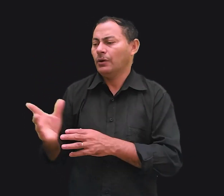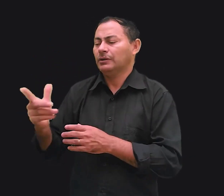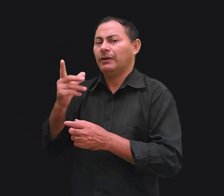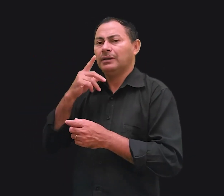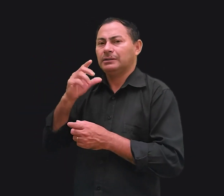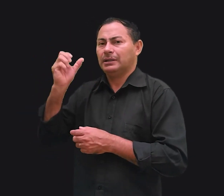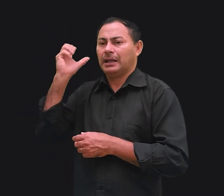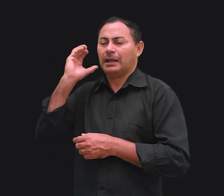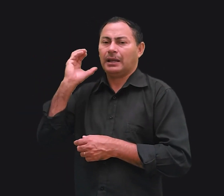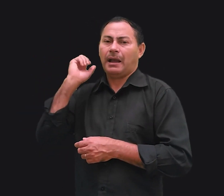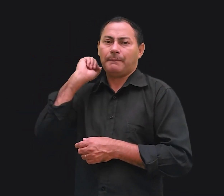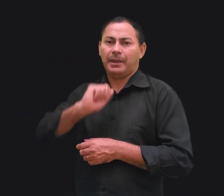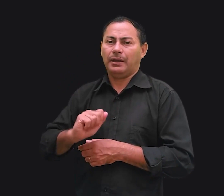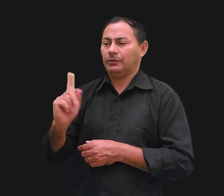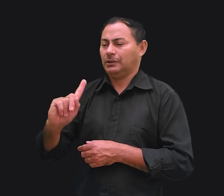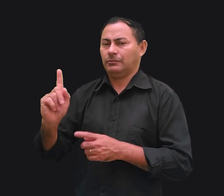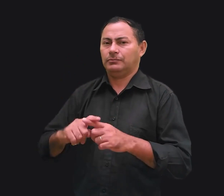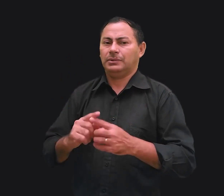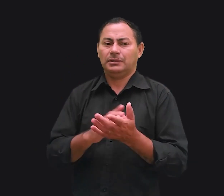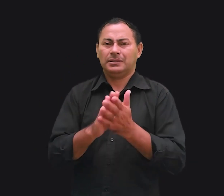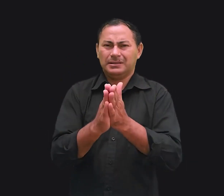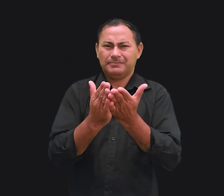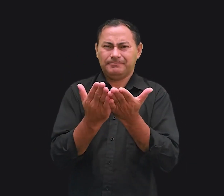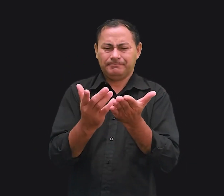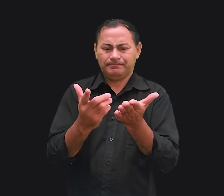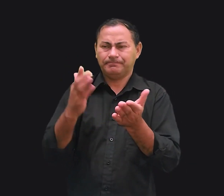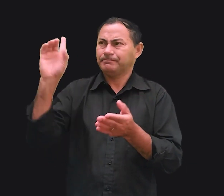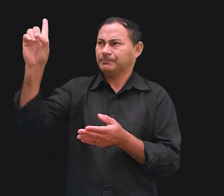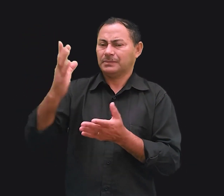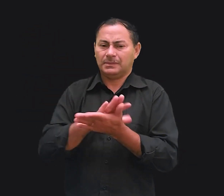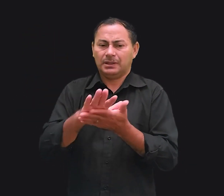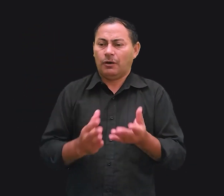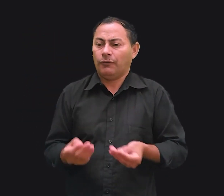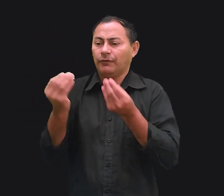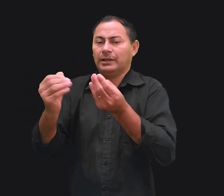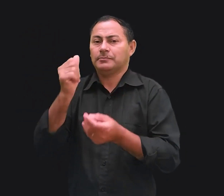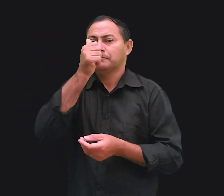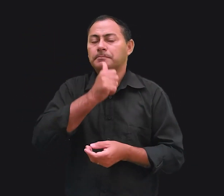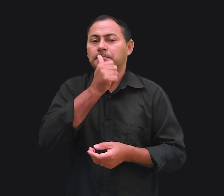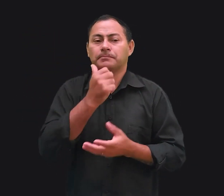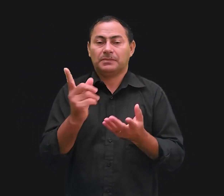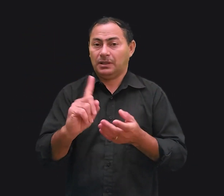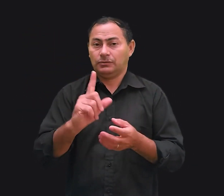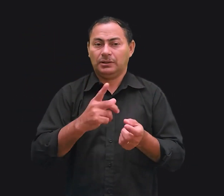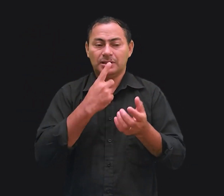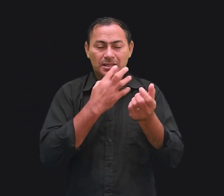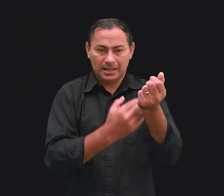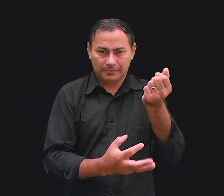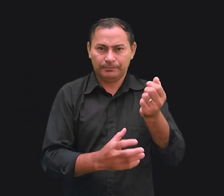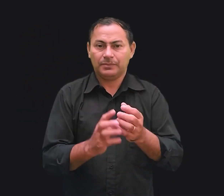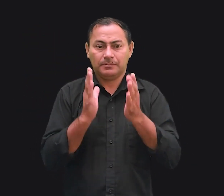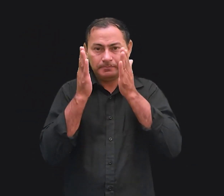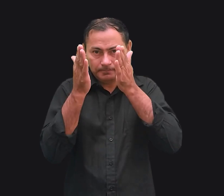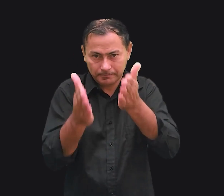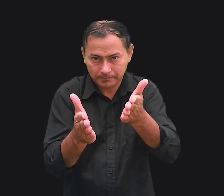não. Mas até esse ponto da Bíblia não havia nenhuma referência a ofertas e sacrifício de sangue. Acho que a